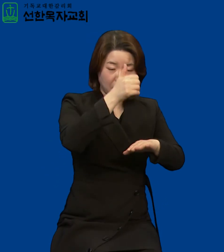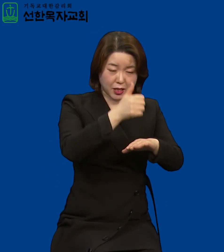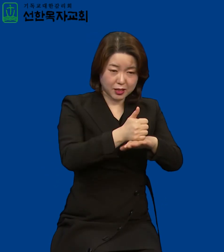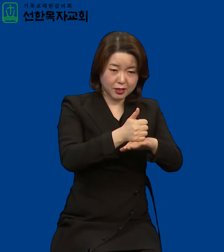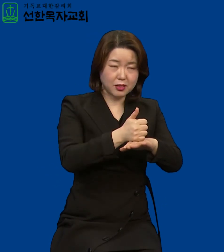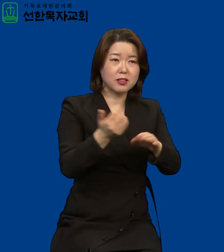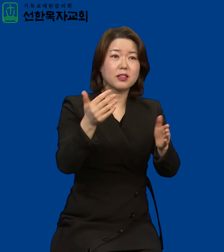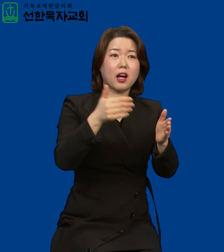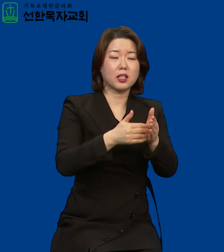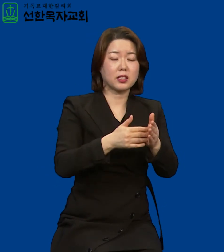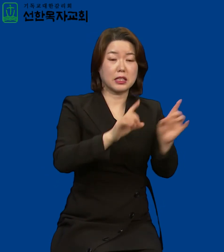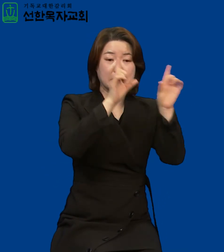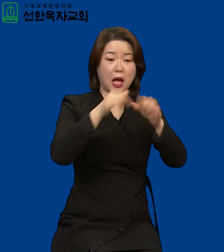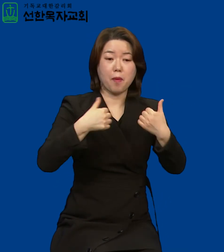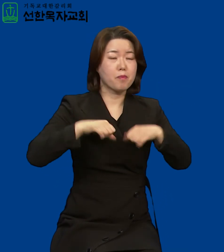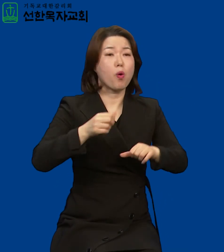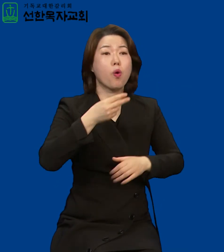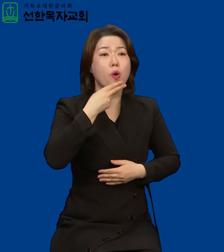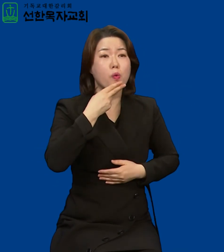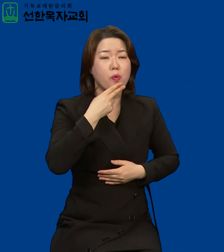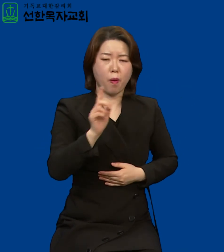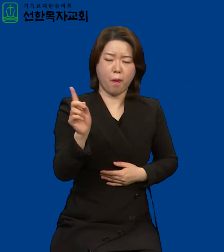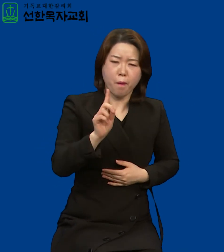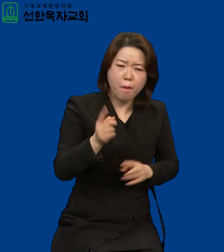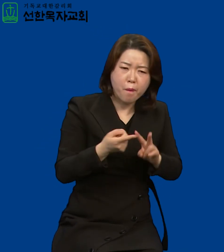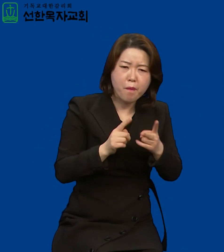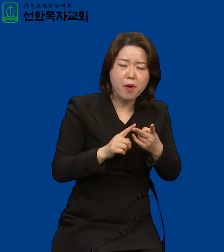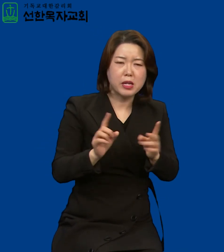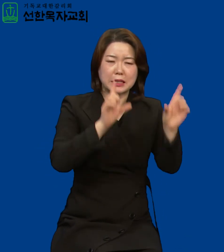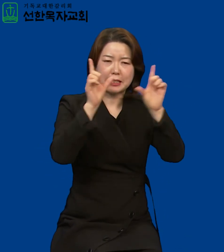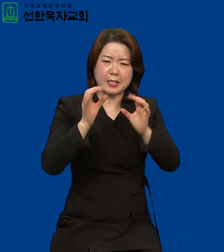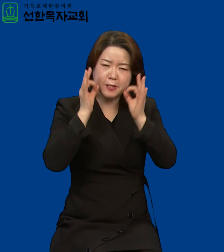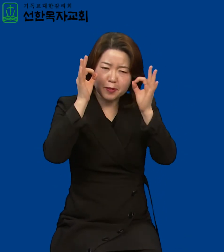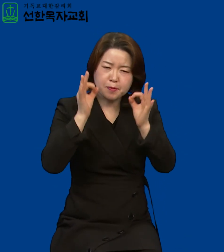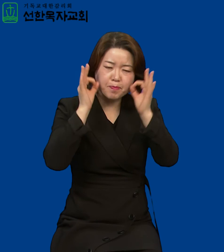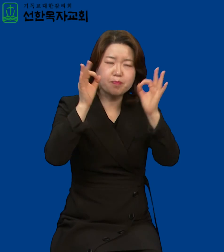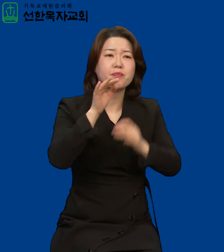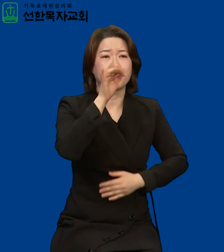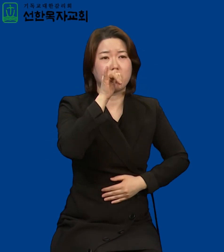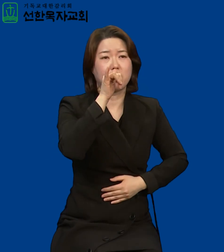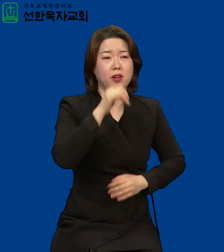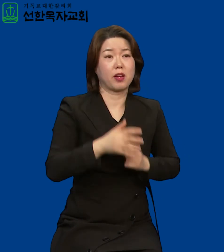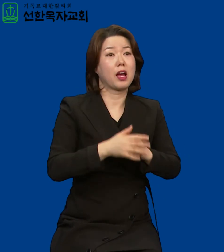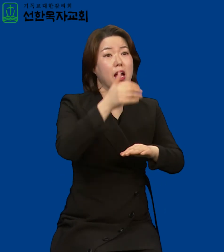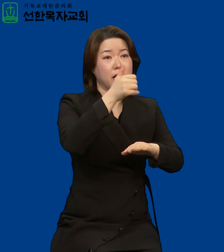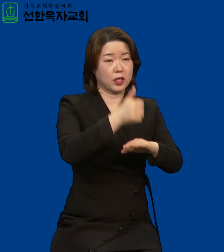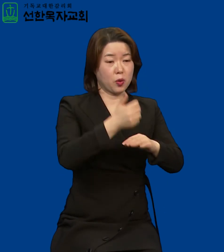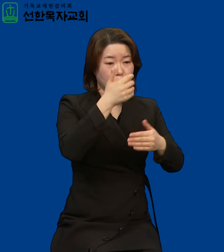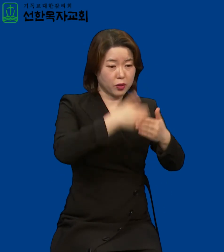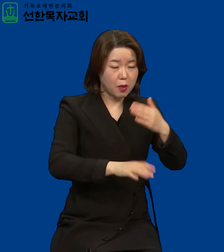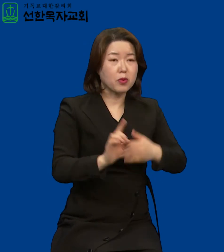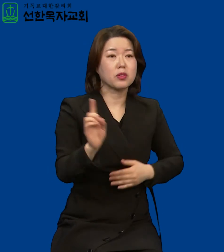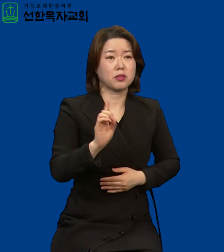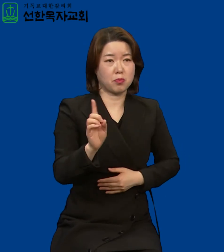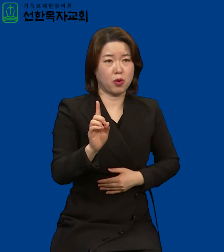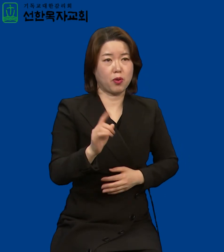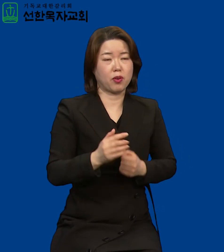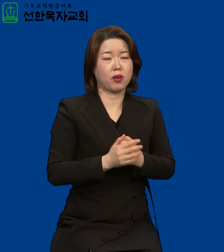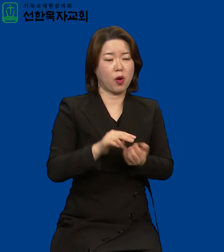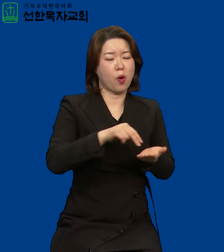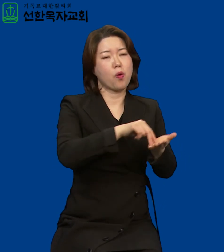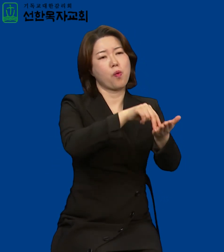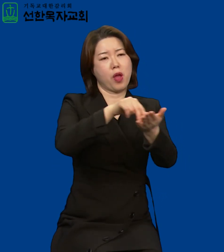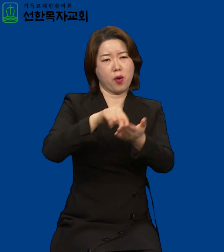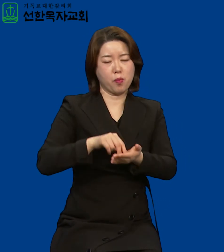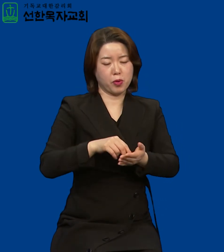포기하지는 않았습니다. 어떻든지 살아내 보려고 애를 썼는데 결국 남은 것은